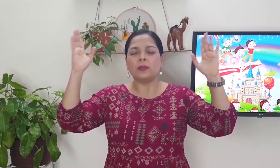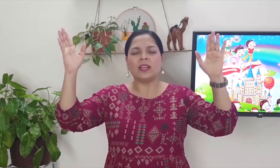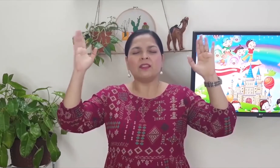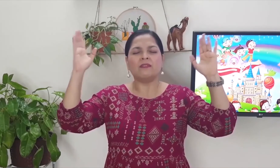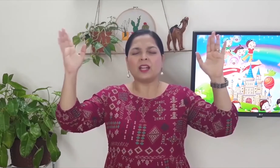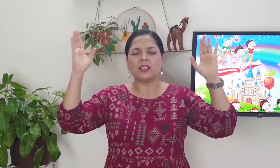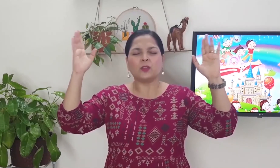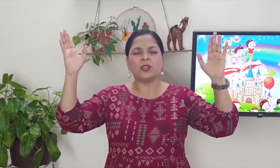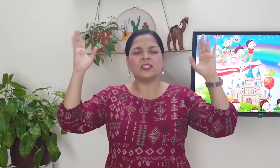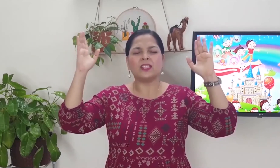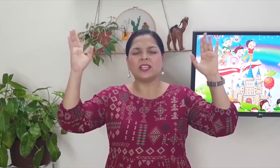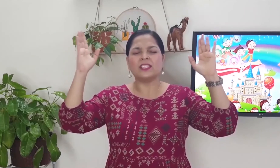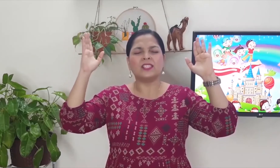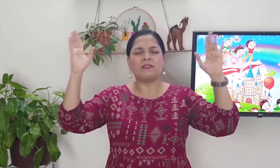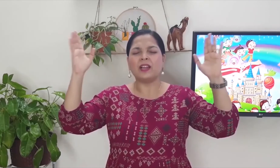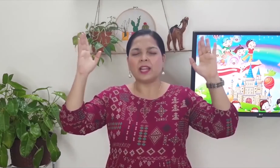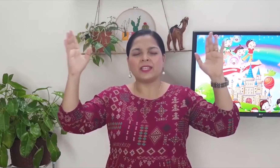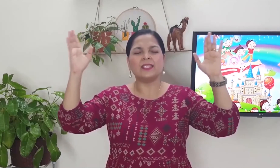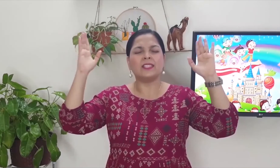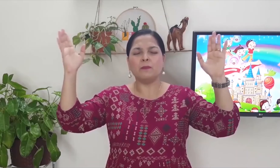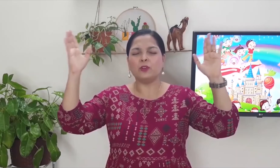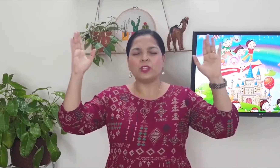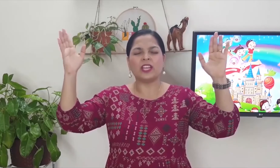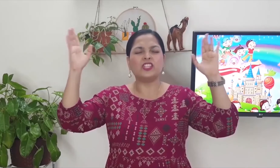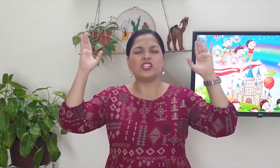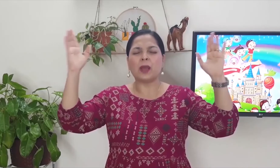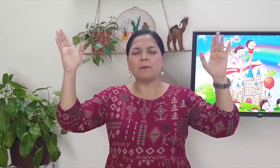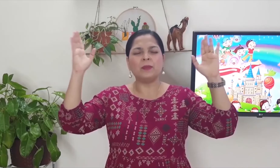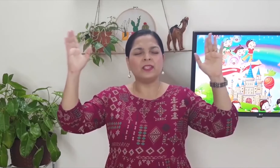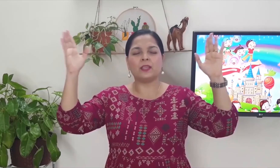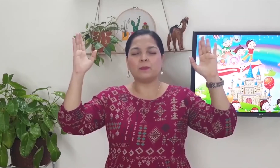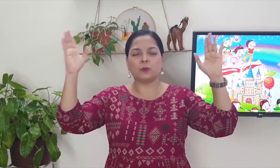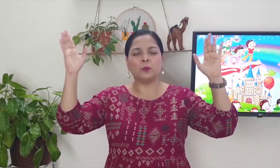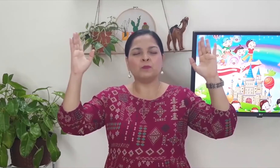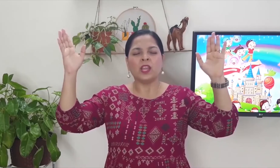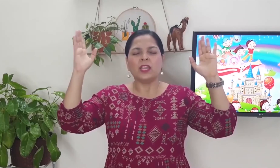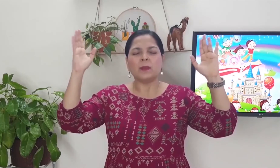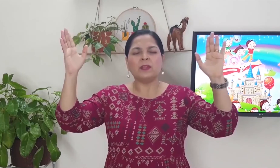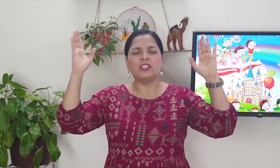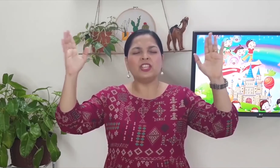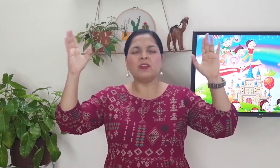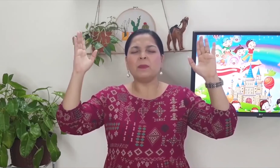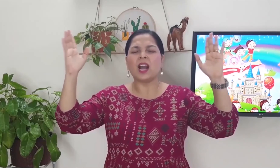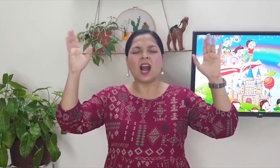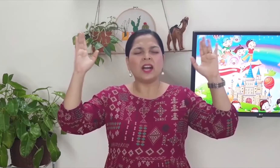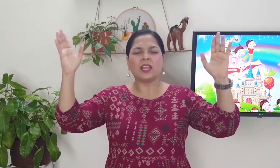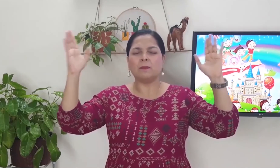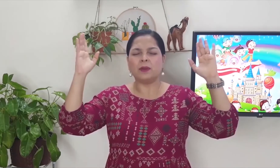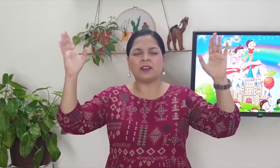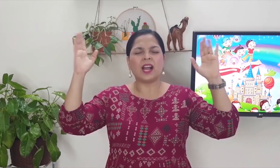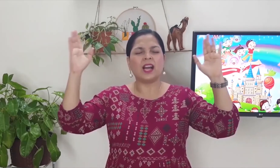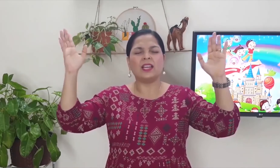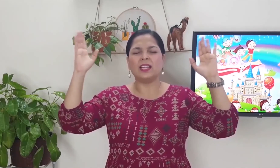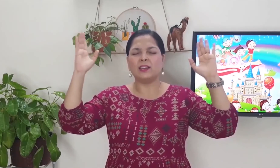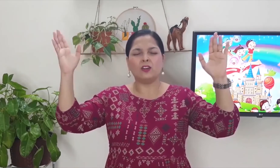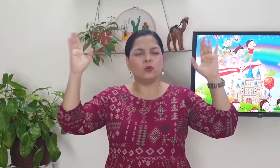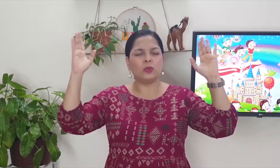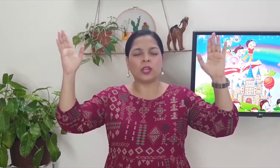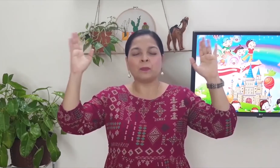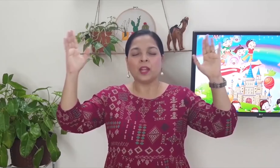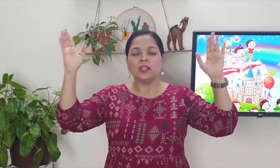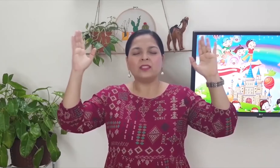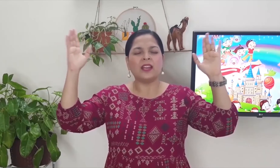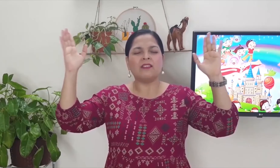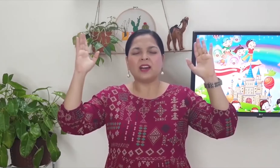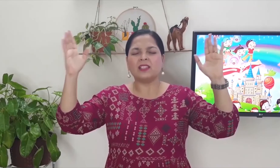महिमा भइरहेको छ। प्रभु म तपाईँलाई धन्यवाद दिन चाहन्छु परमेश्वर। यो सफलता छ, यस यो सफल भइरहेको छ सबैजना। यो चाहिँ एकदम आशिषित